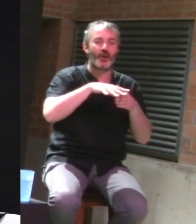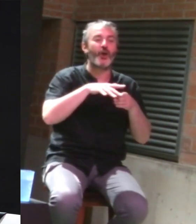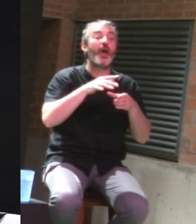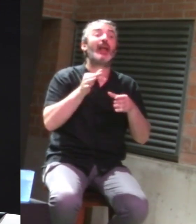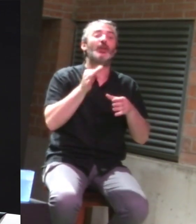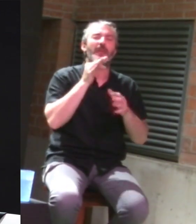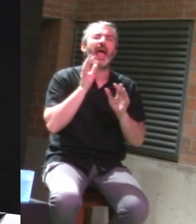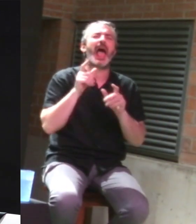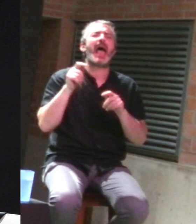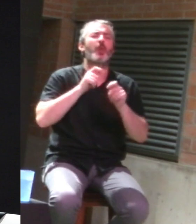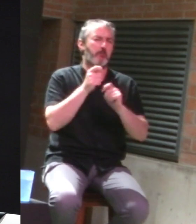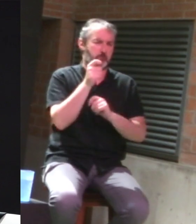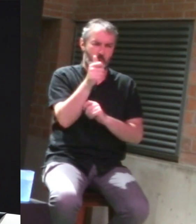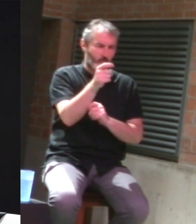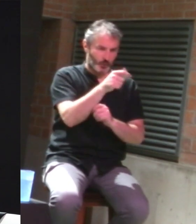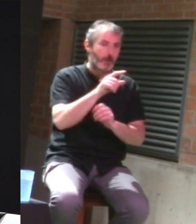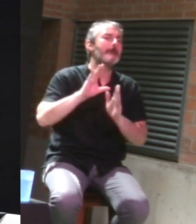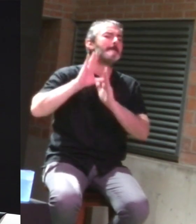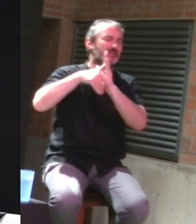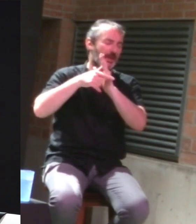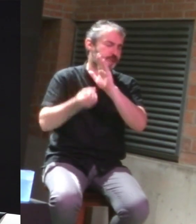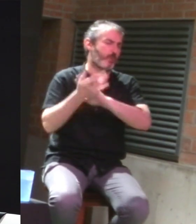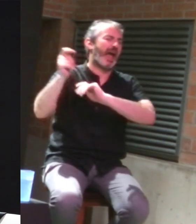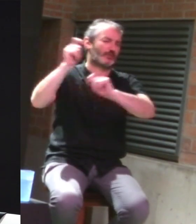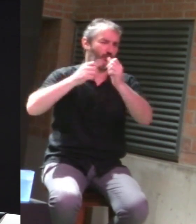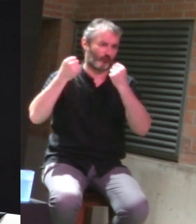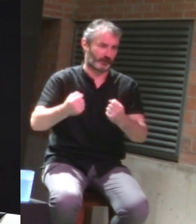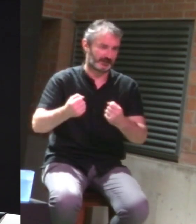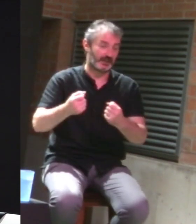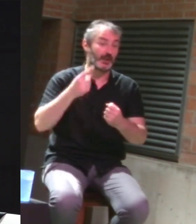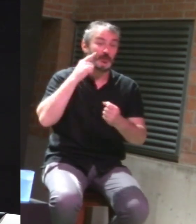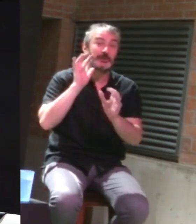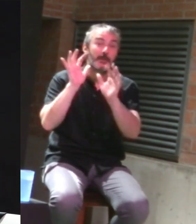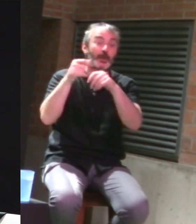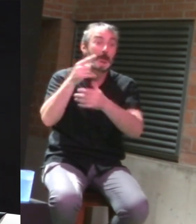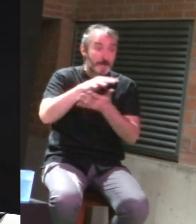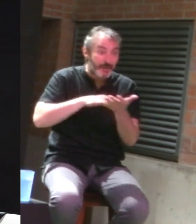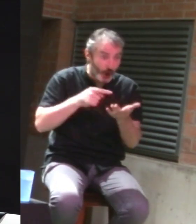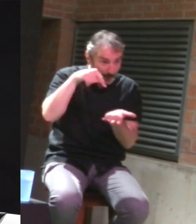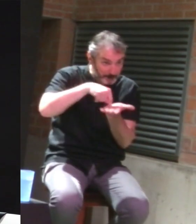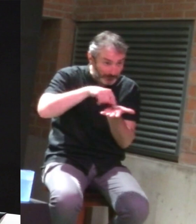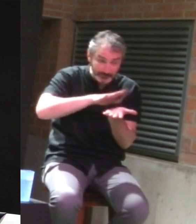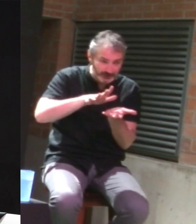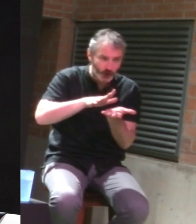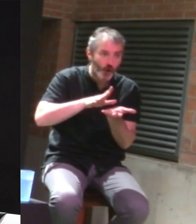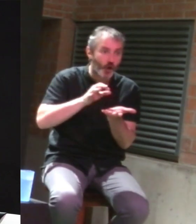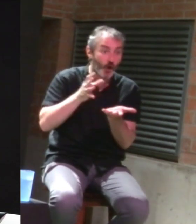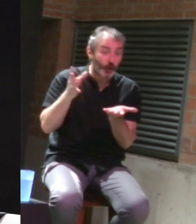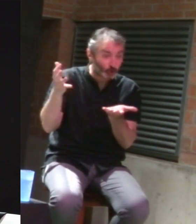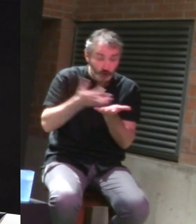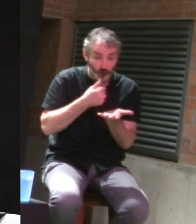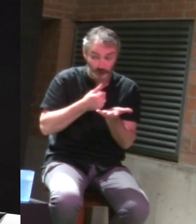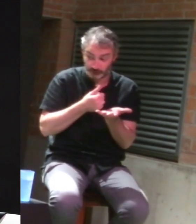associació encara, després sí que creixerà l'associacionisme, doncs el trobarem que no es fa només a Barcelona, sinó a tots